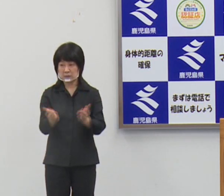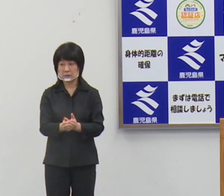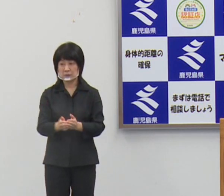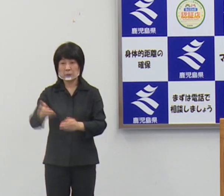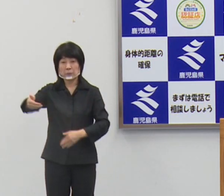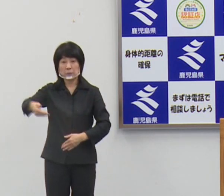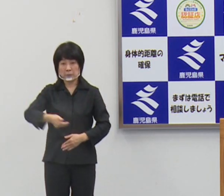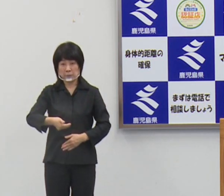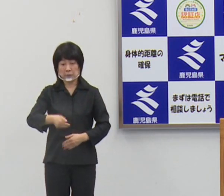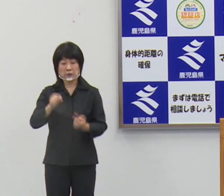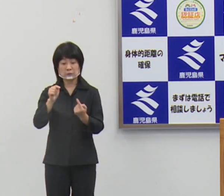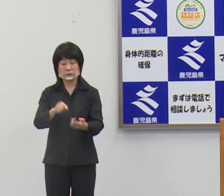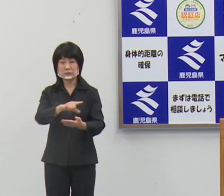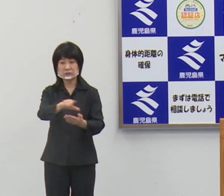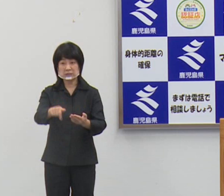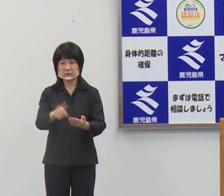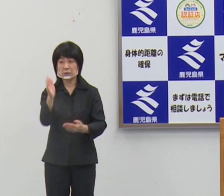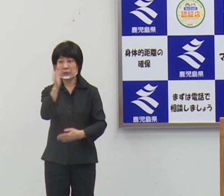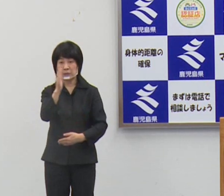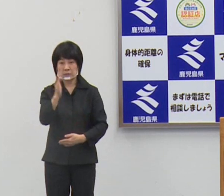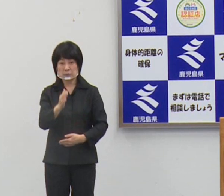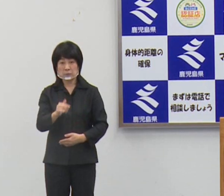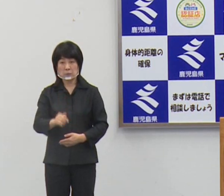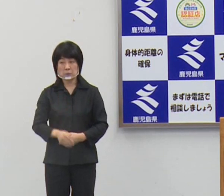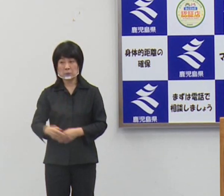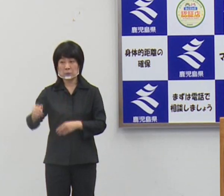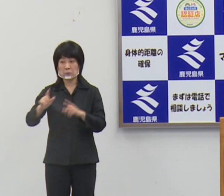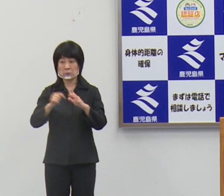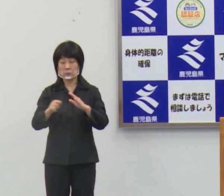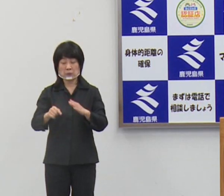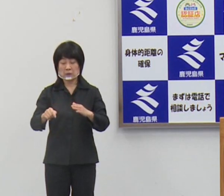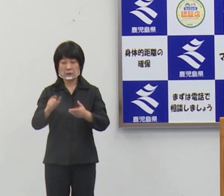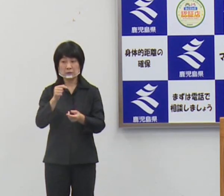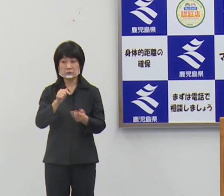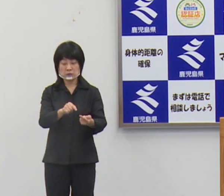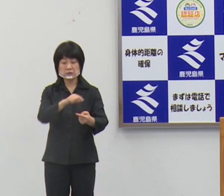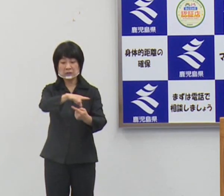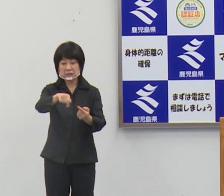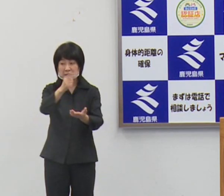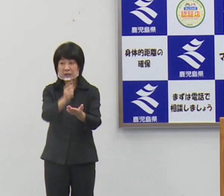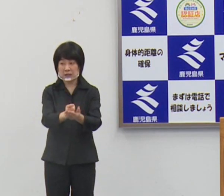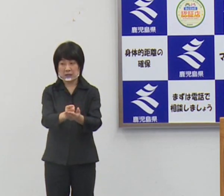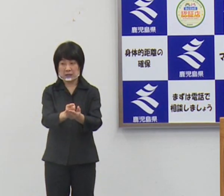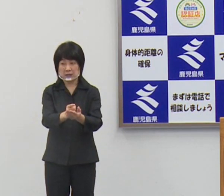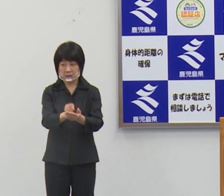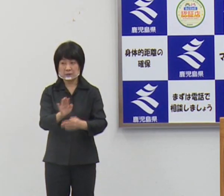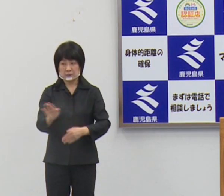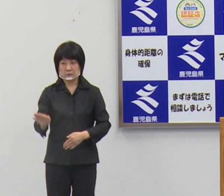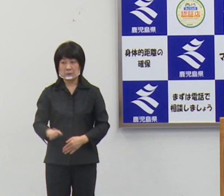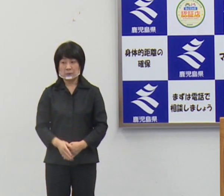置区域に限らなくても公表に踏み、 いや、これは措置区域内だけですので命令をかけるのです。